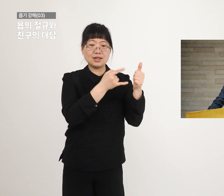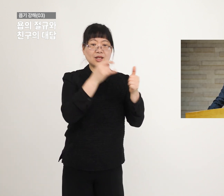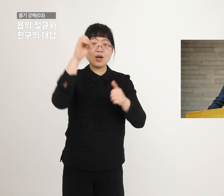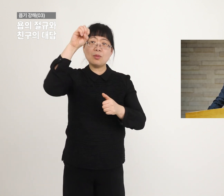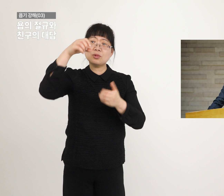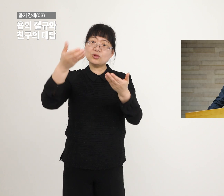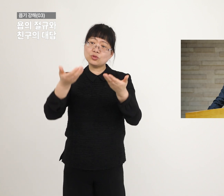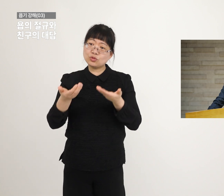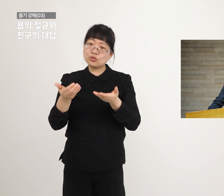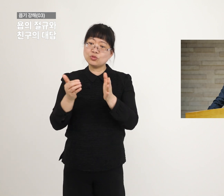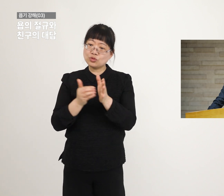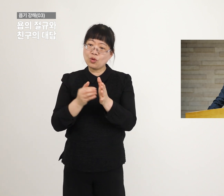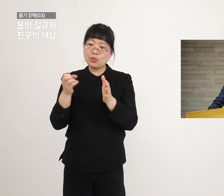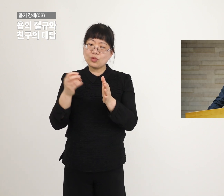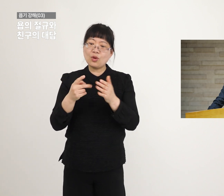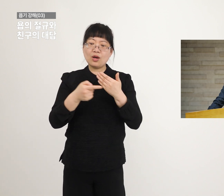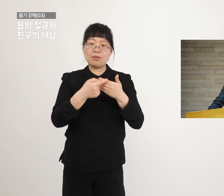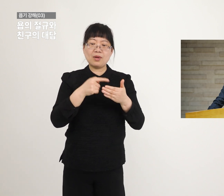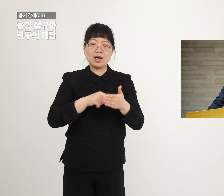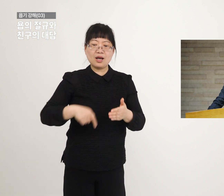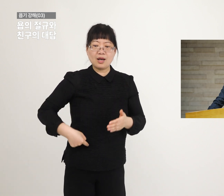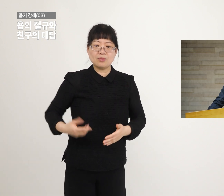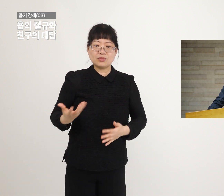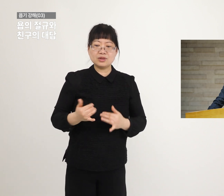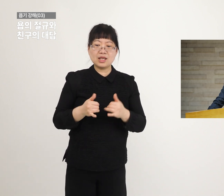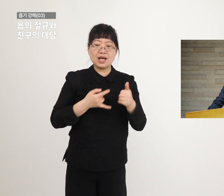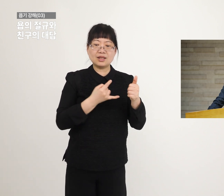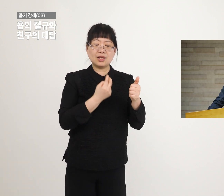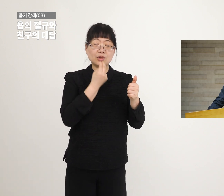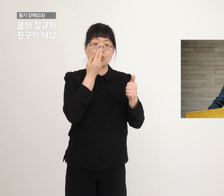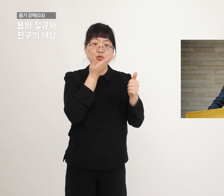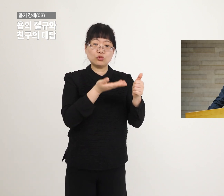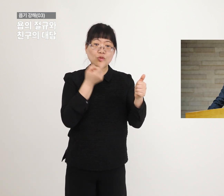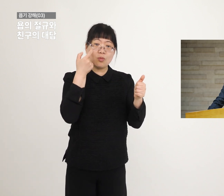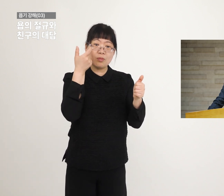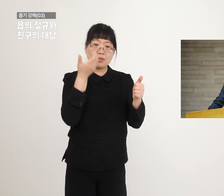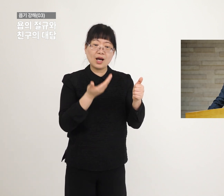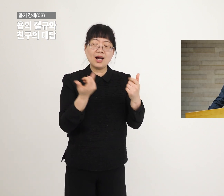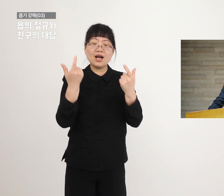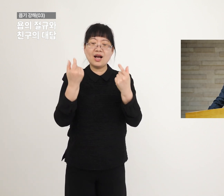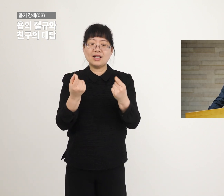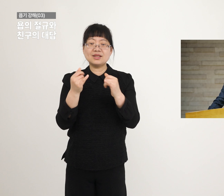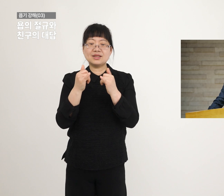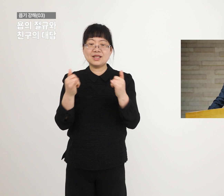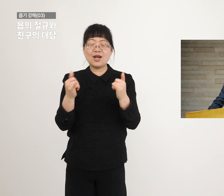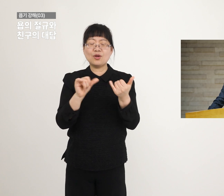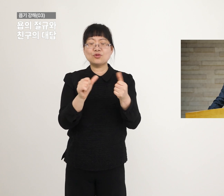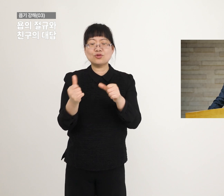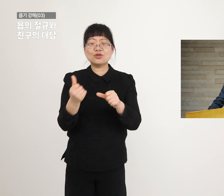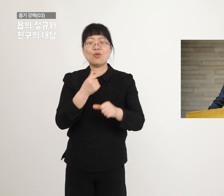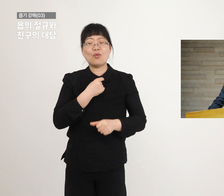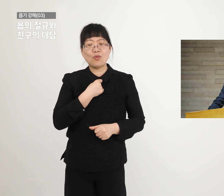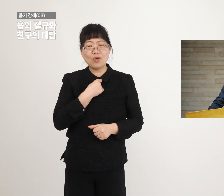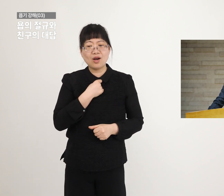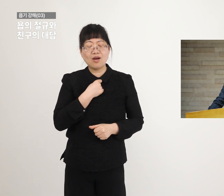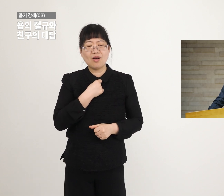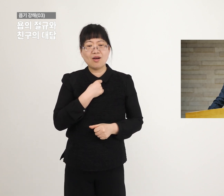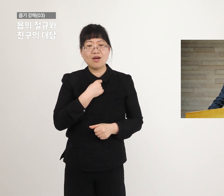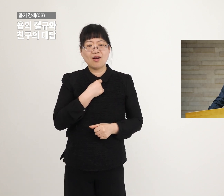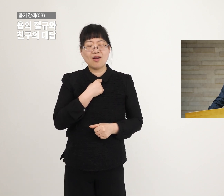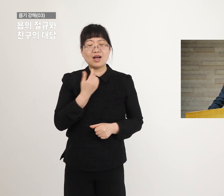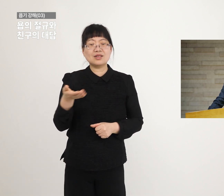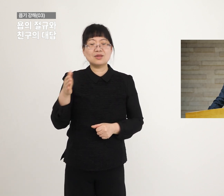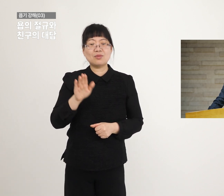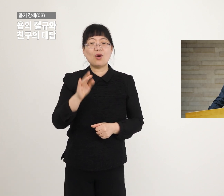빛을 주셨으며 마음이 아픈 자에게 생명을 주셨는고 이러한 자는 죽기를